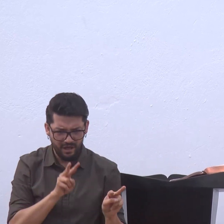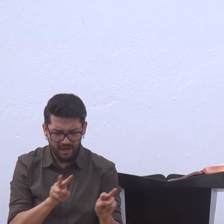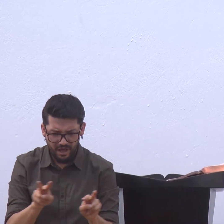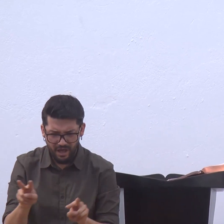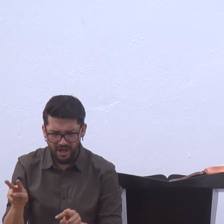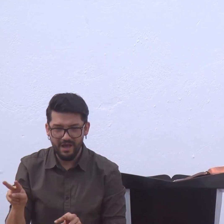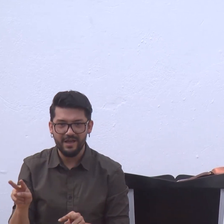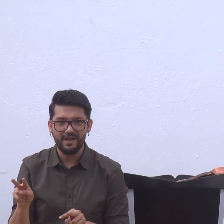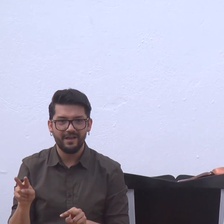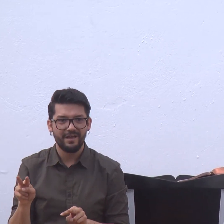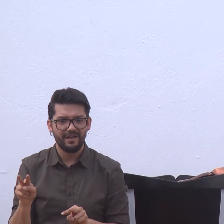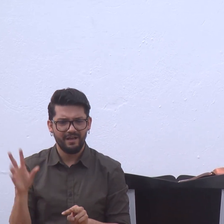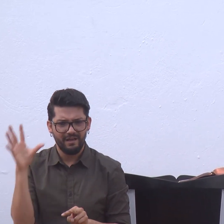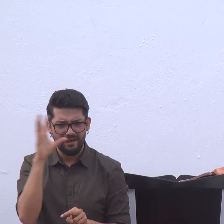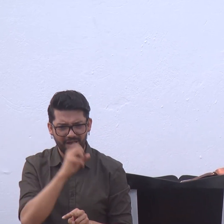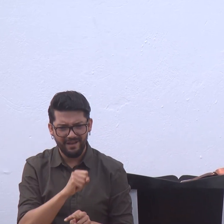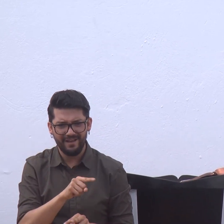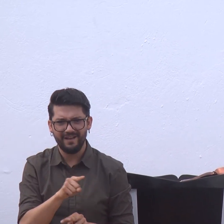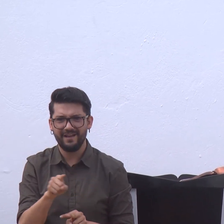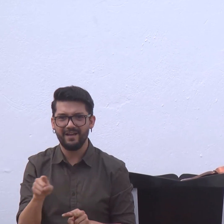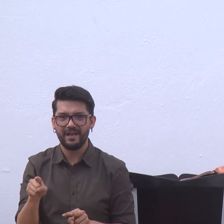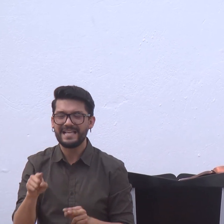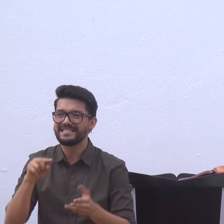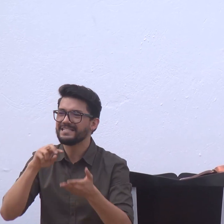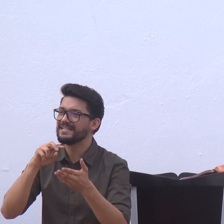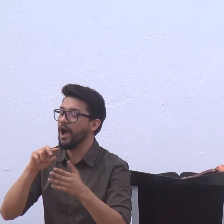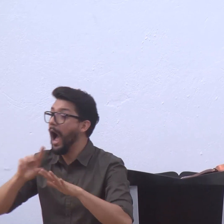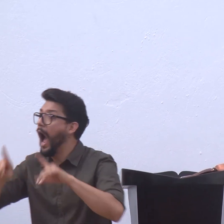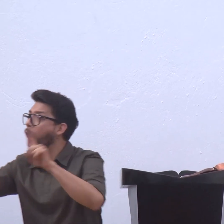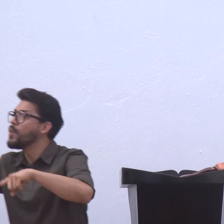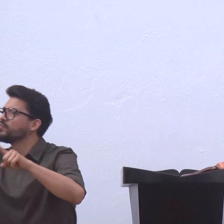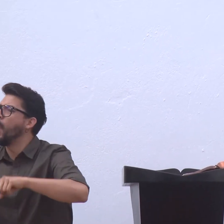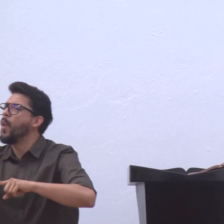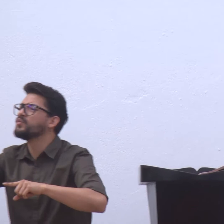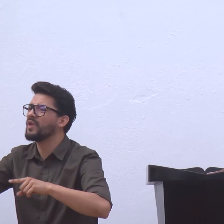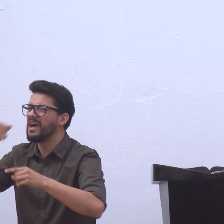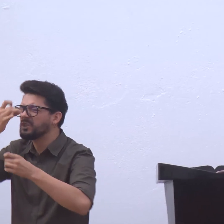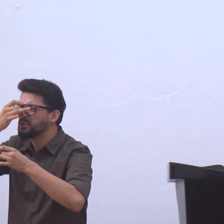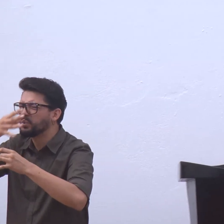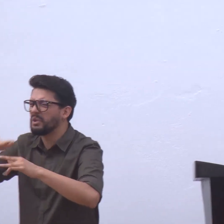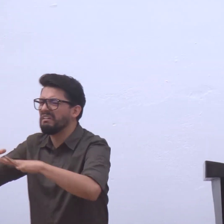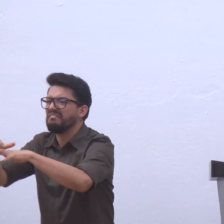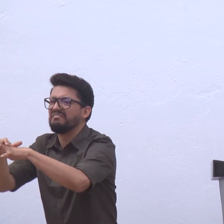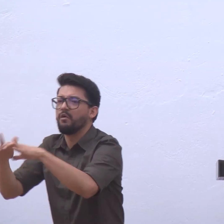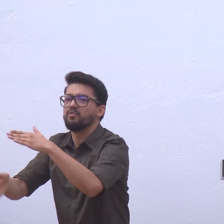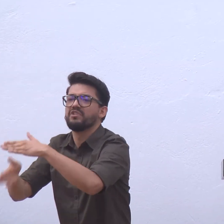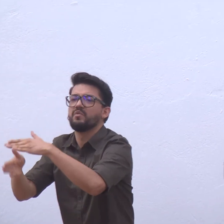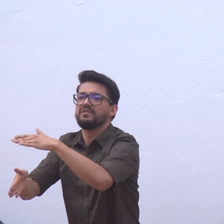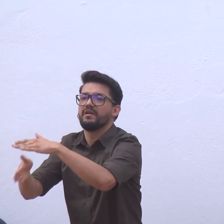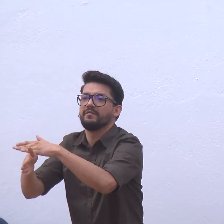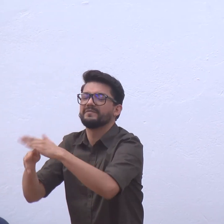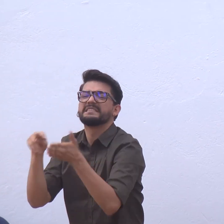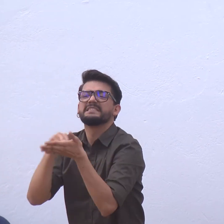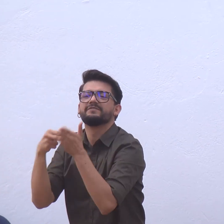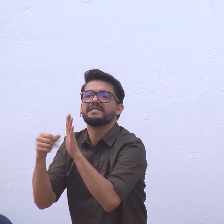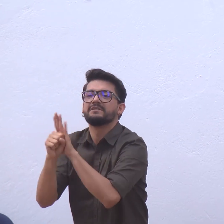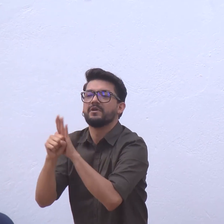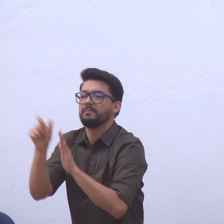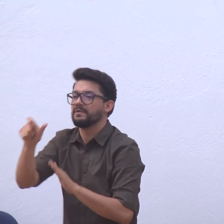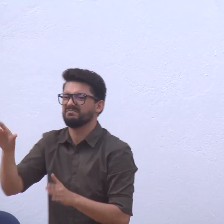que no tenía vida. Y Ezequiel es testigo de eso. Sí, quedarán algunos espacios salinos en